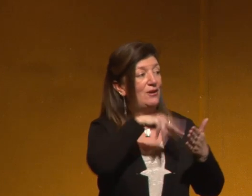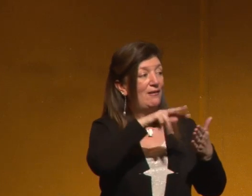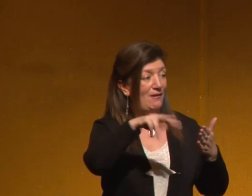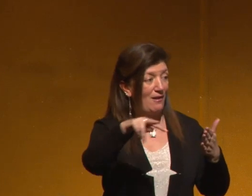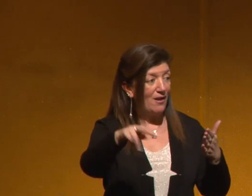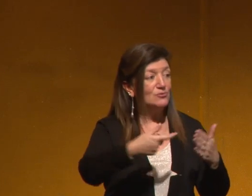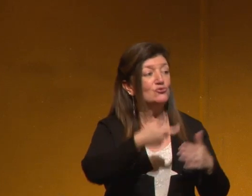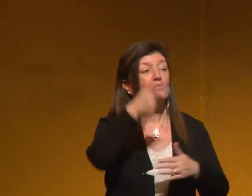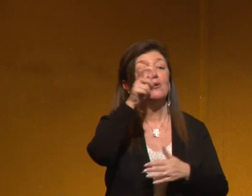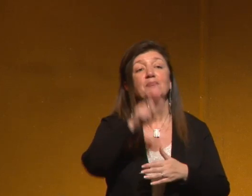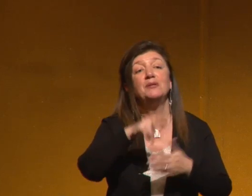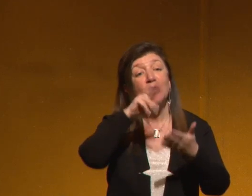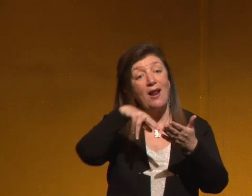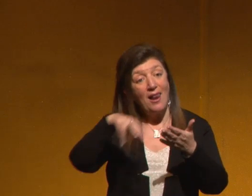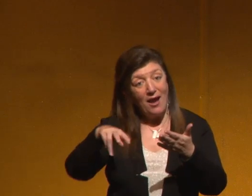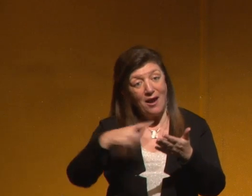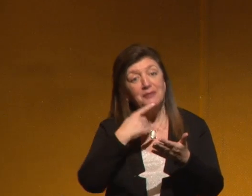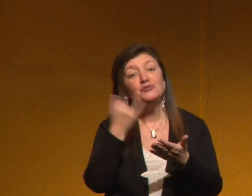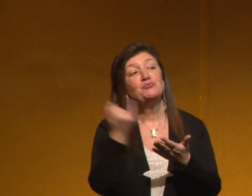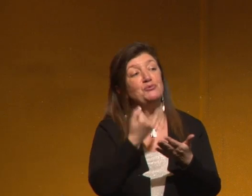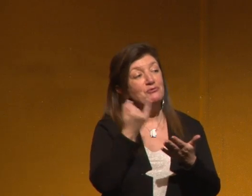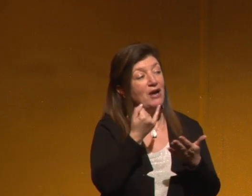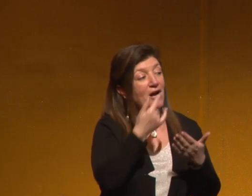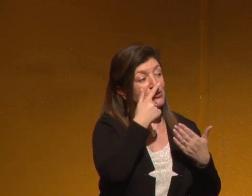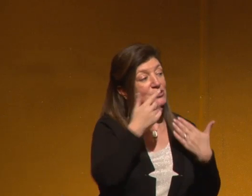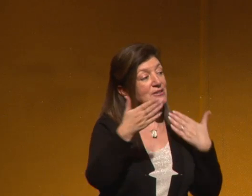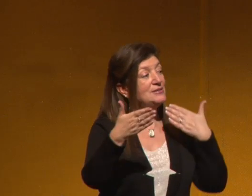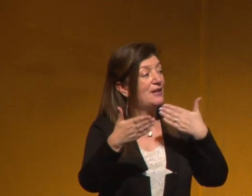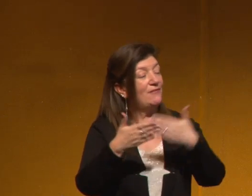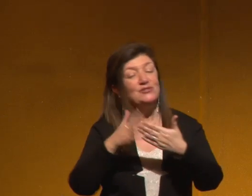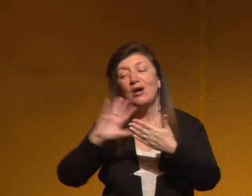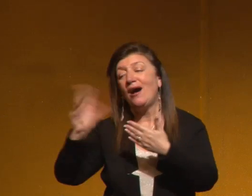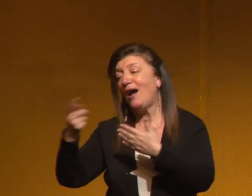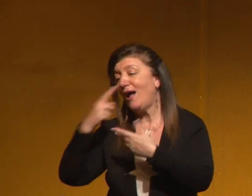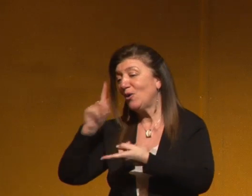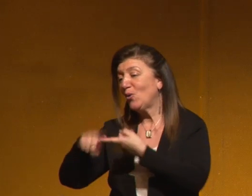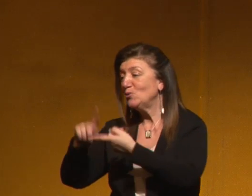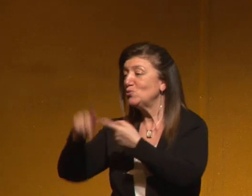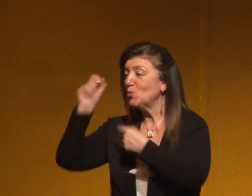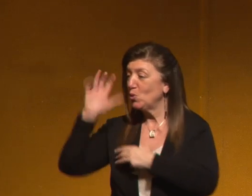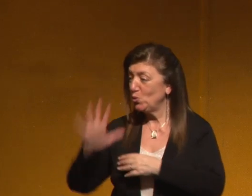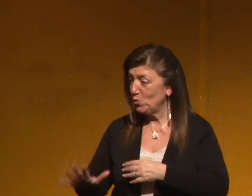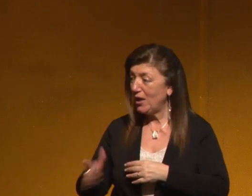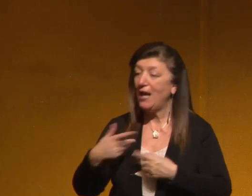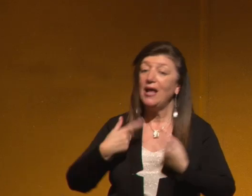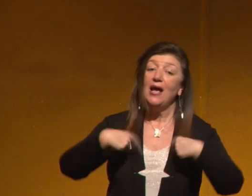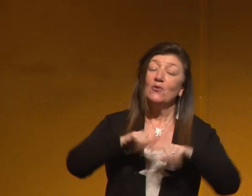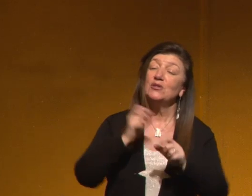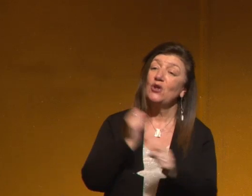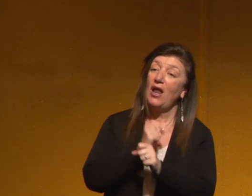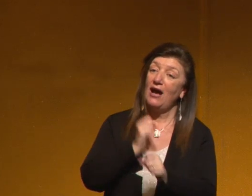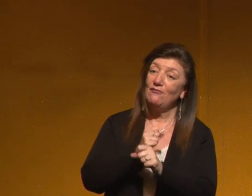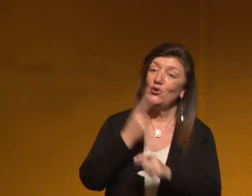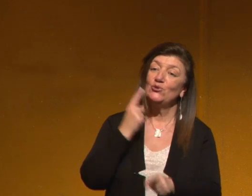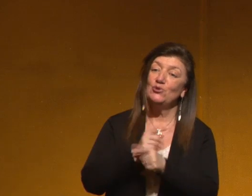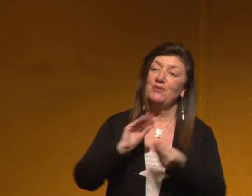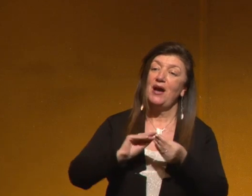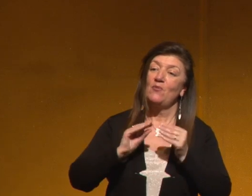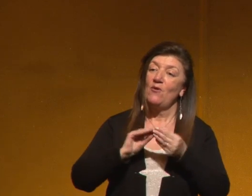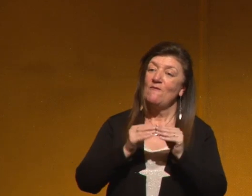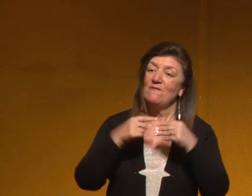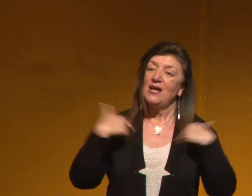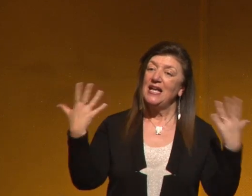persona che legge un libro è più facilmente una persona che si avvicina a tutti gli altri consumi culturali e quindi questo lavoro dobbiamo farle insieme penso che sia un terreno su cui sia